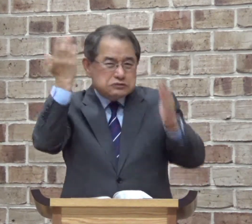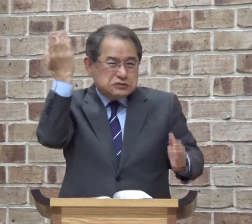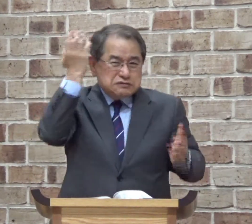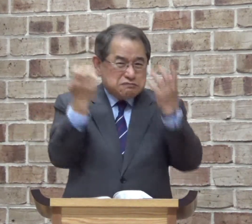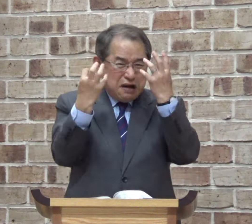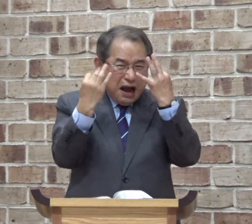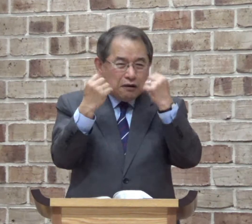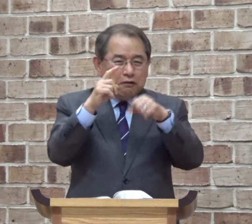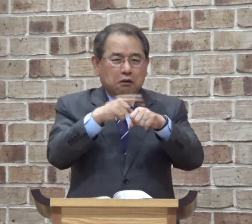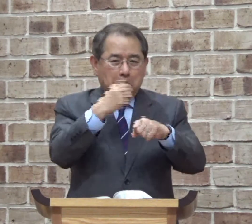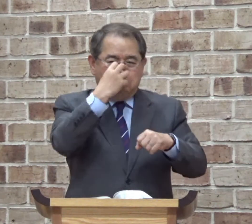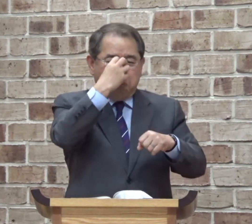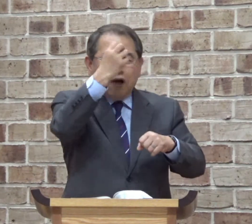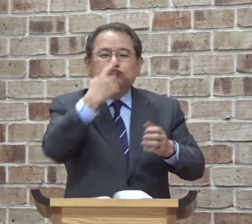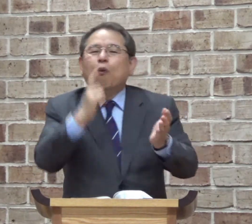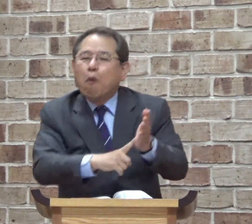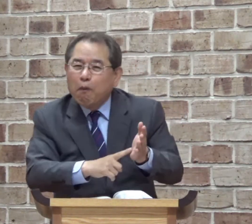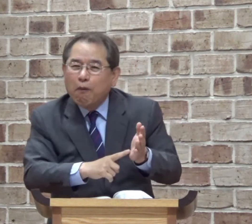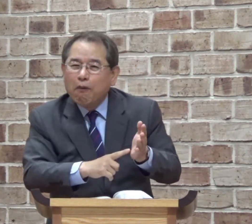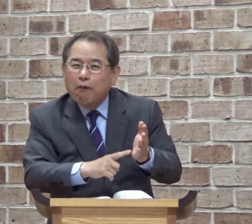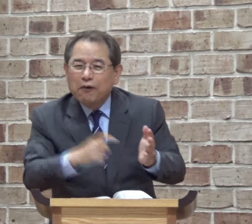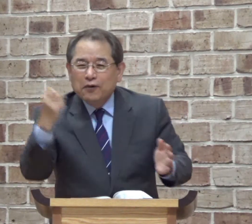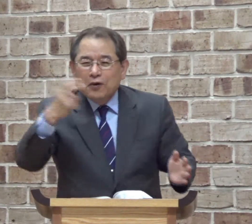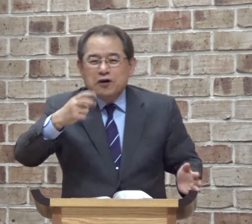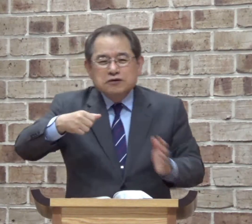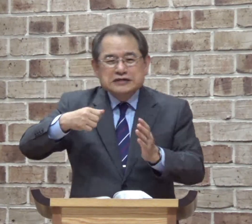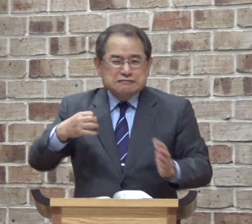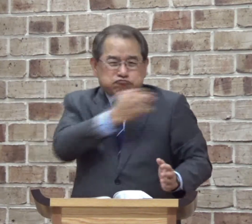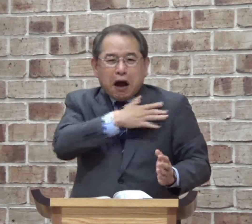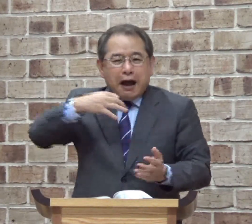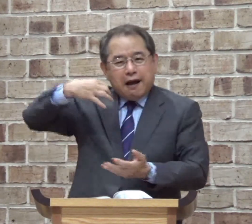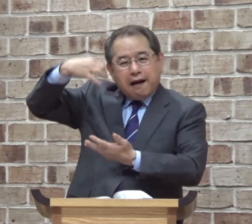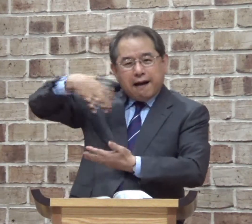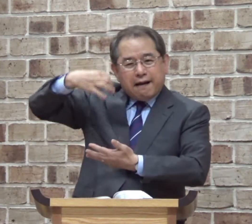교만해지기 쉽습니다. 재물이 가득할 때도 교만해지기 쉽습니다.